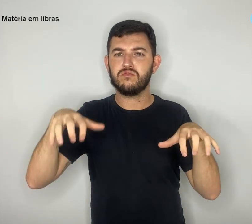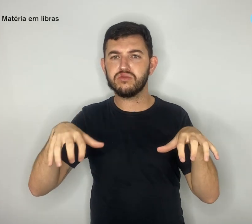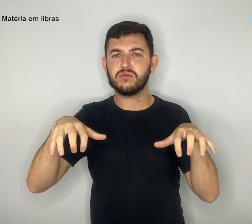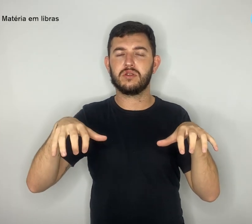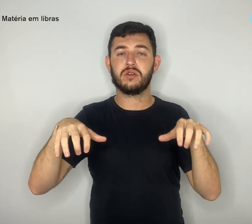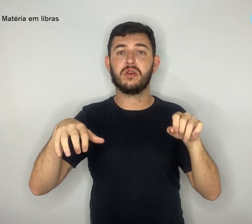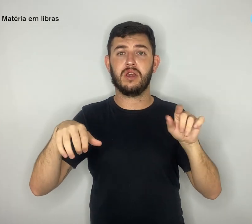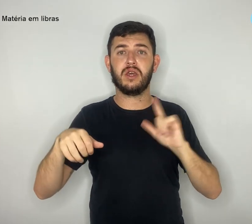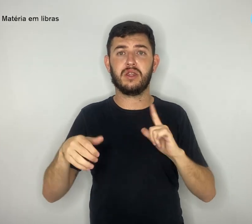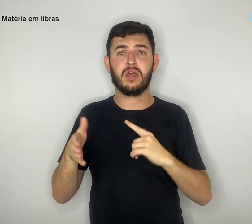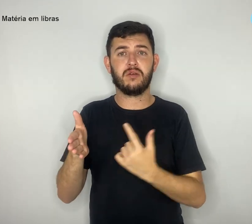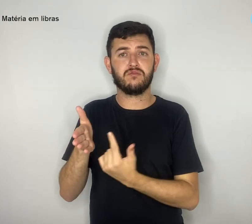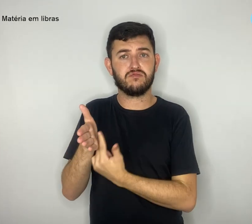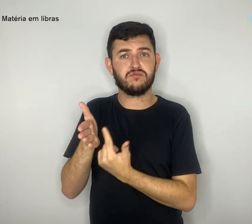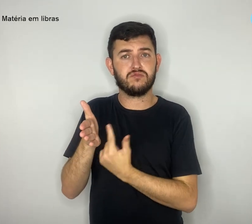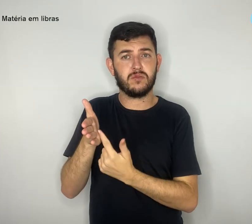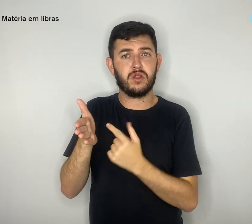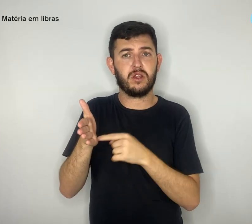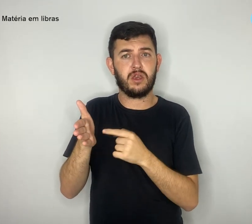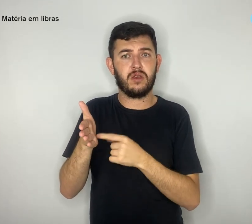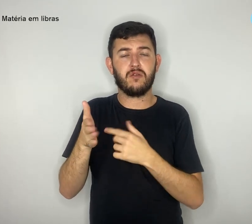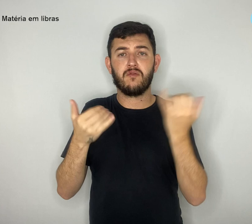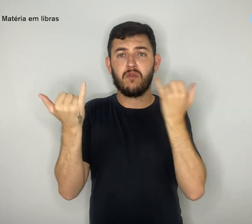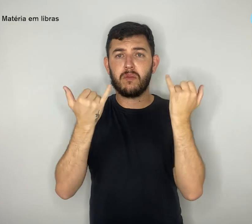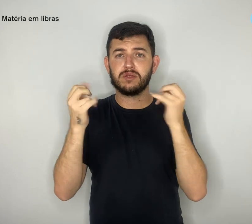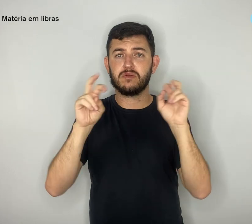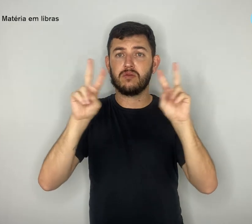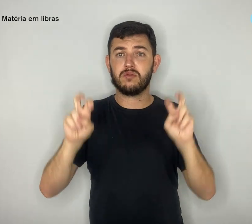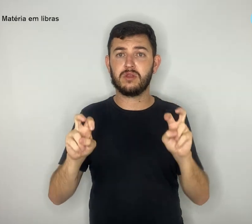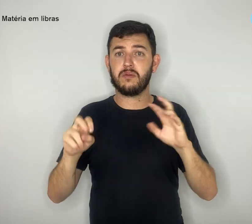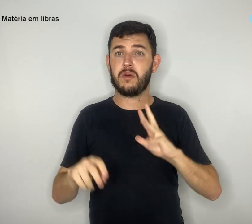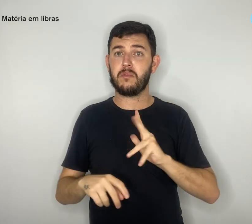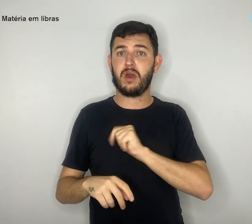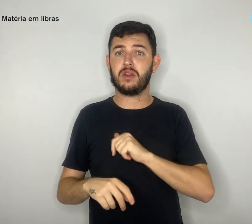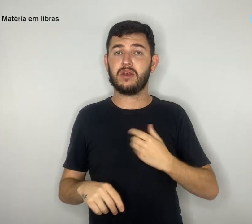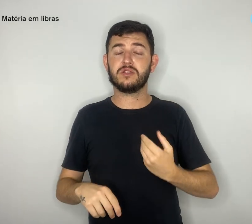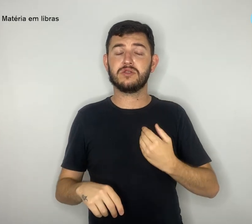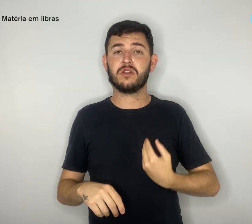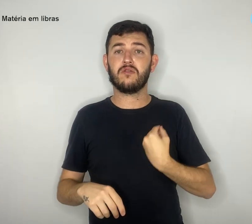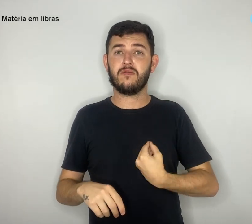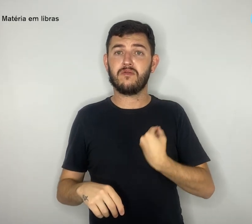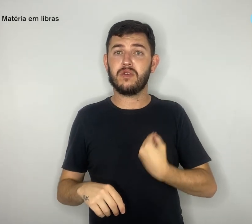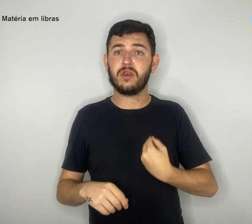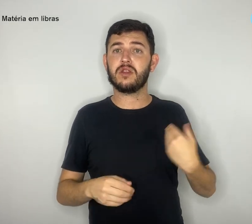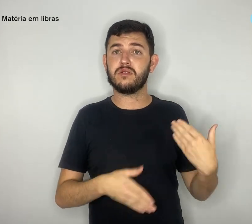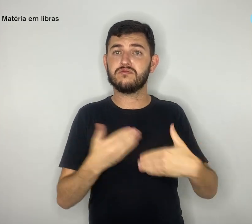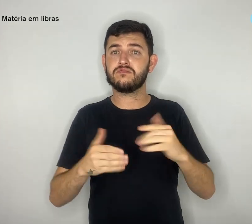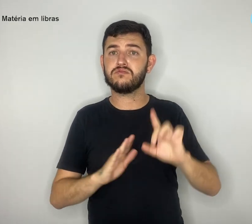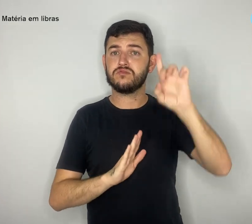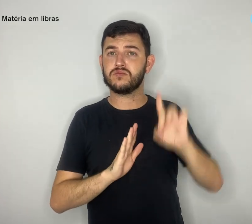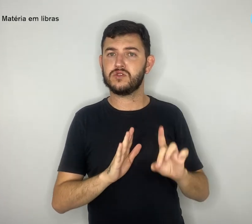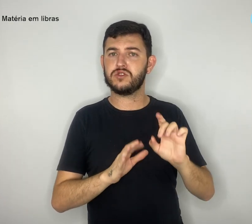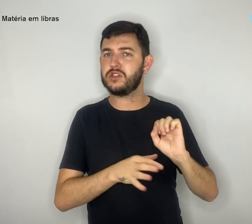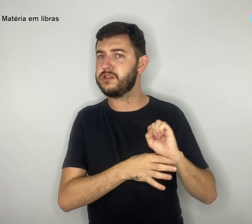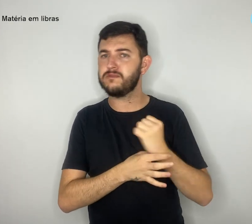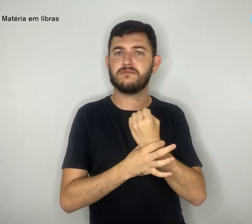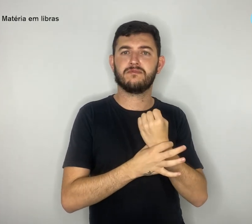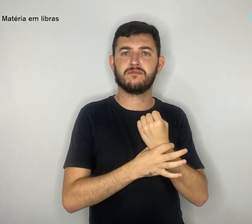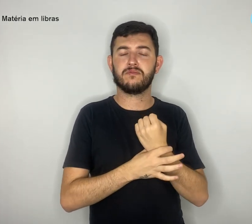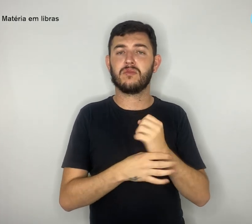luta dos palestinos pelo direito de existir, as quais retratam, por meio da história e da